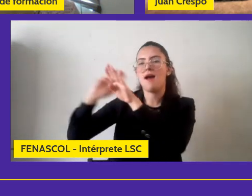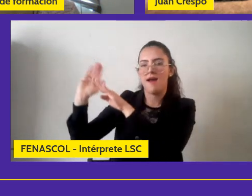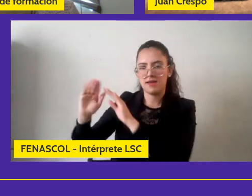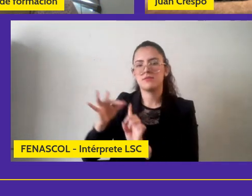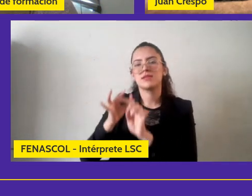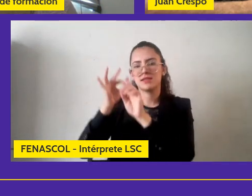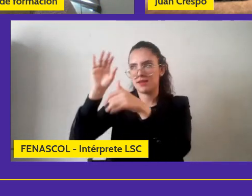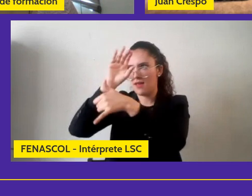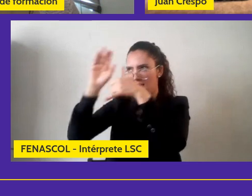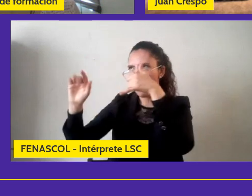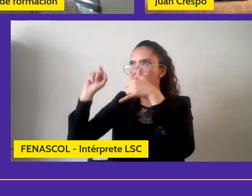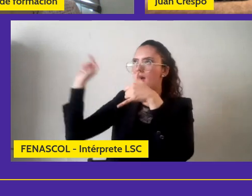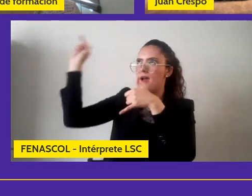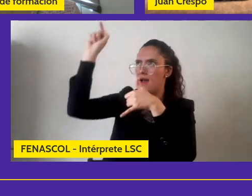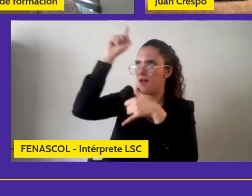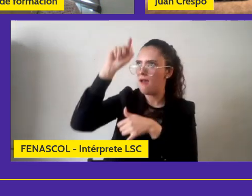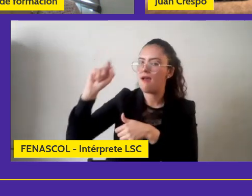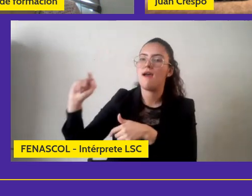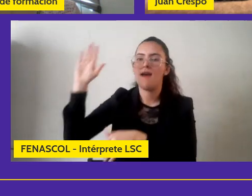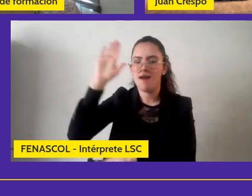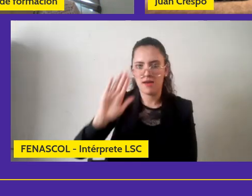de la Región Caribe con